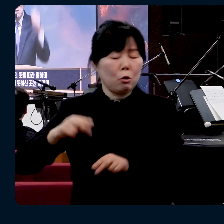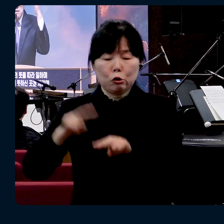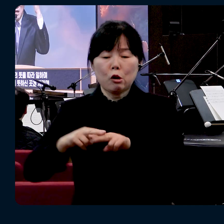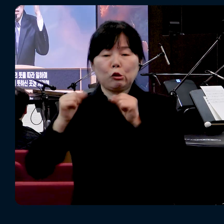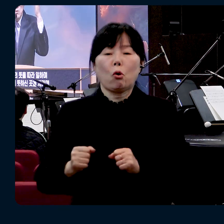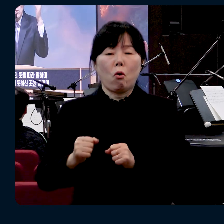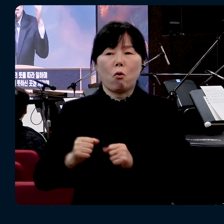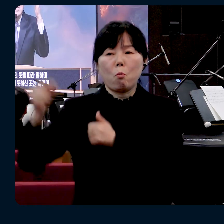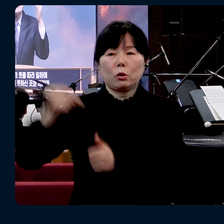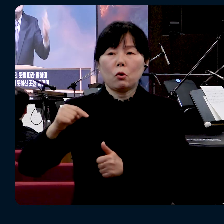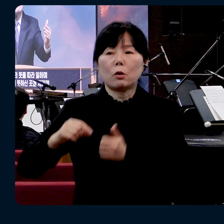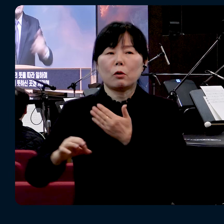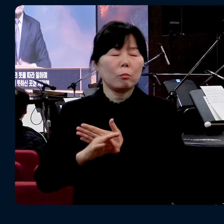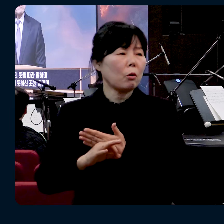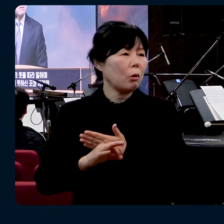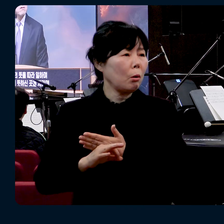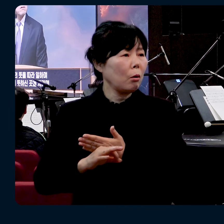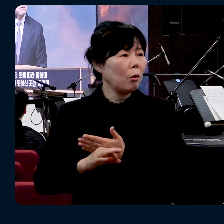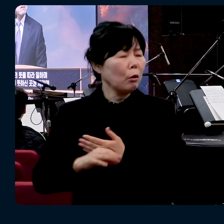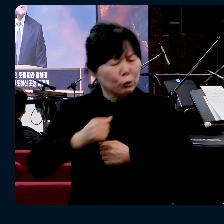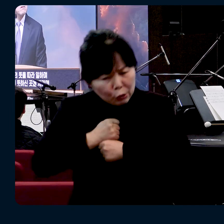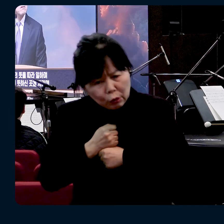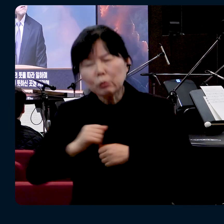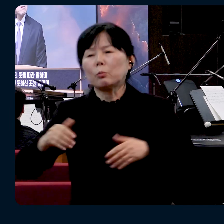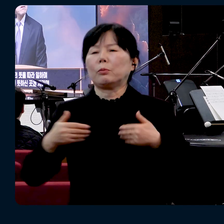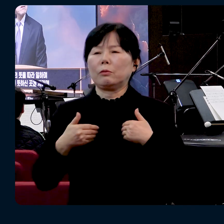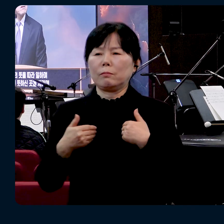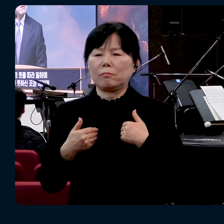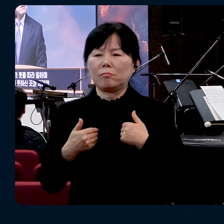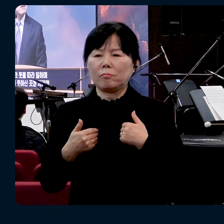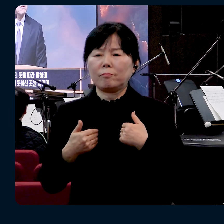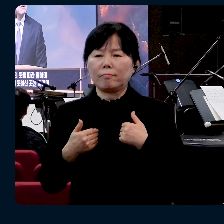한다면 그 뜻하신 곳을 지키는 것.